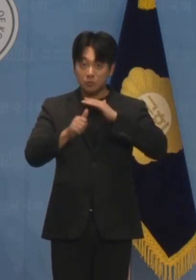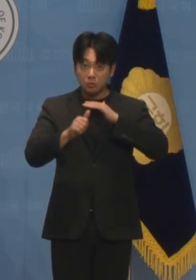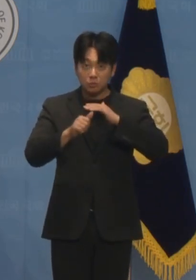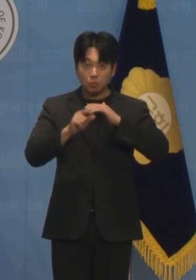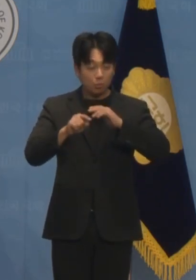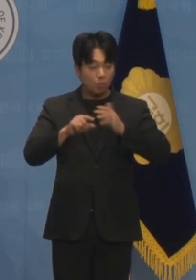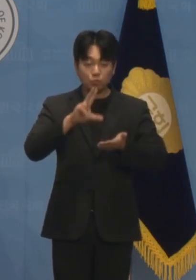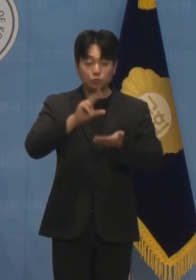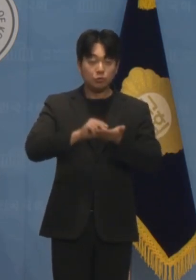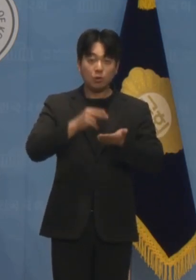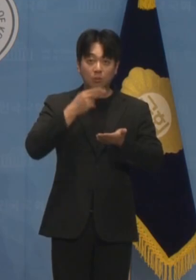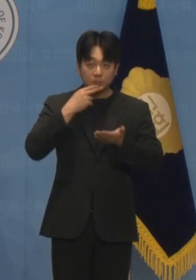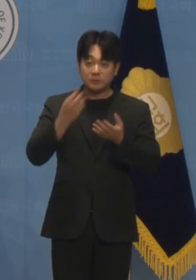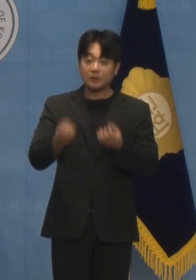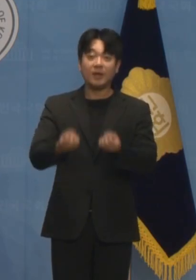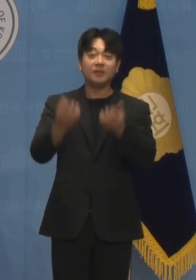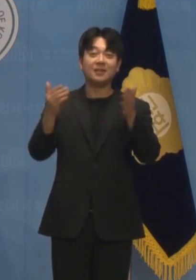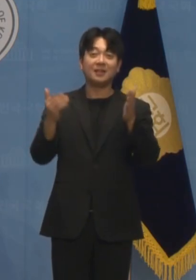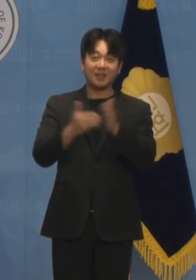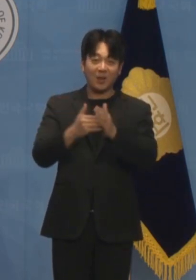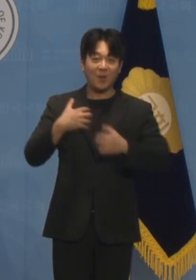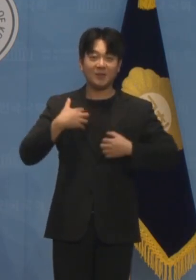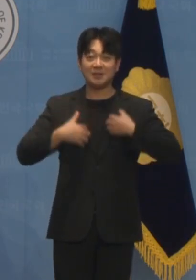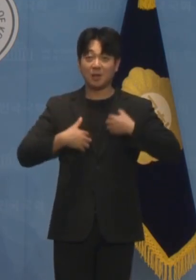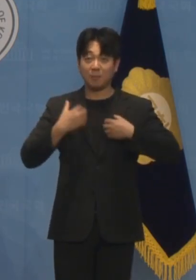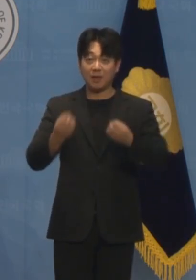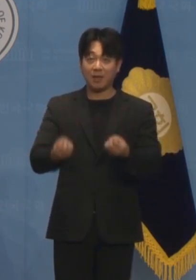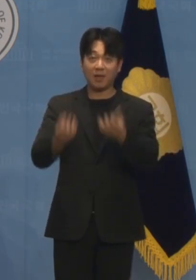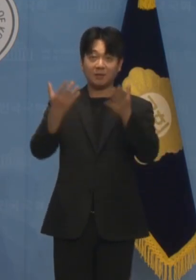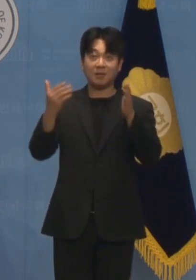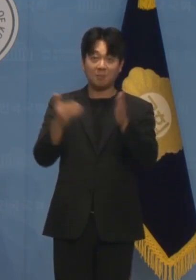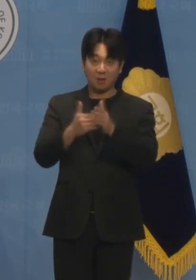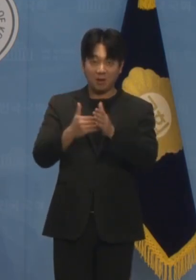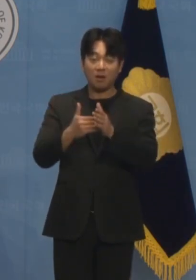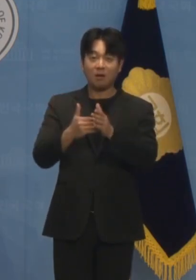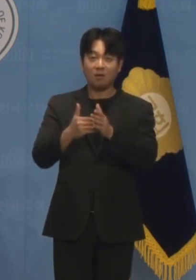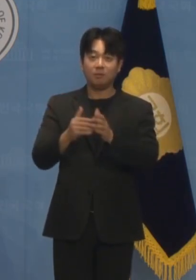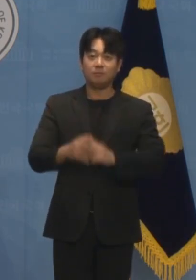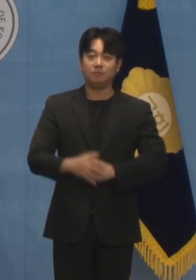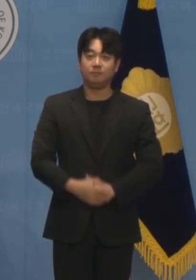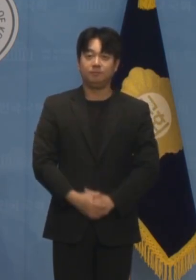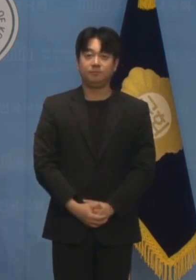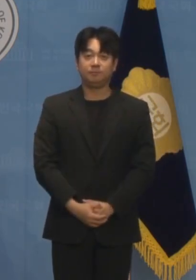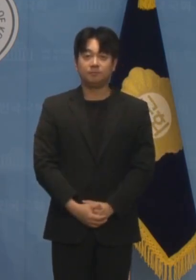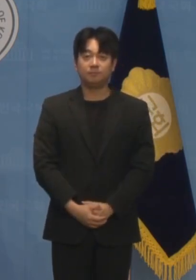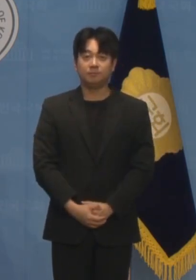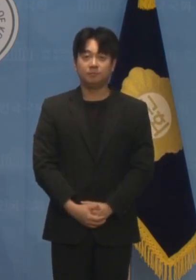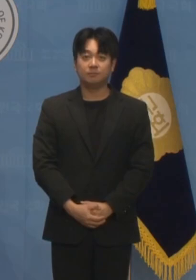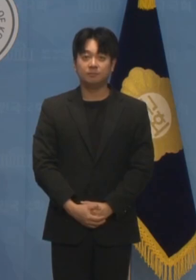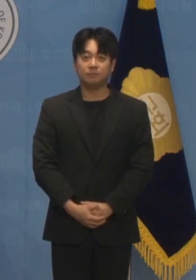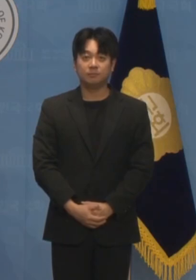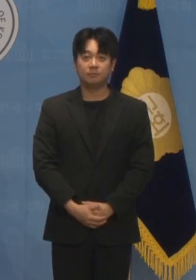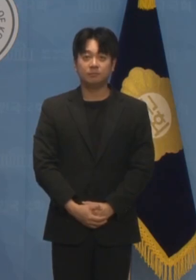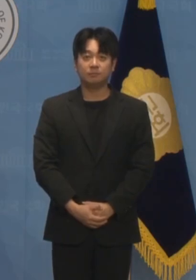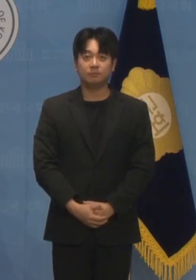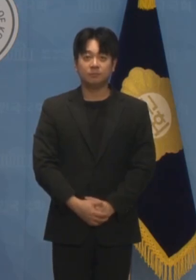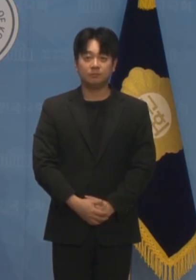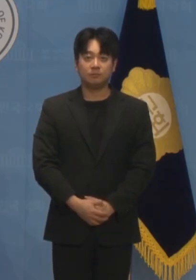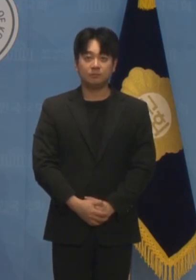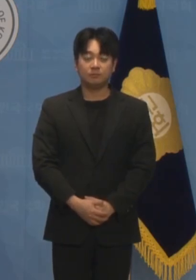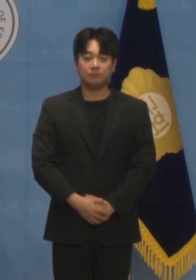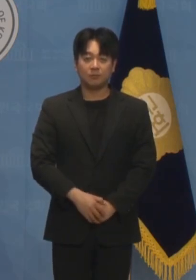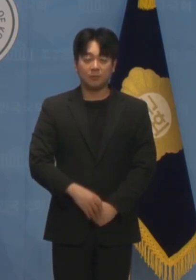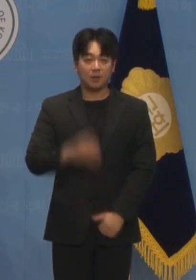없이 이동했고 유쾌한 분위기 속에서 해단식을 진행했습니다. 지난달 24일 체육회